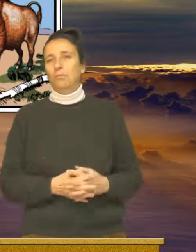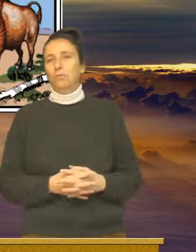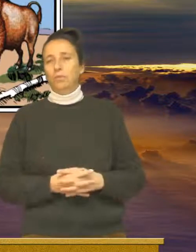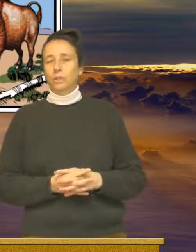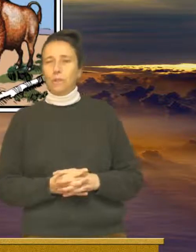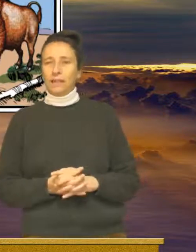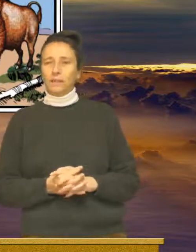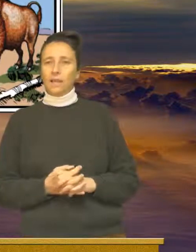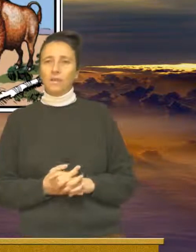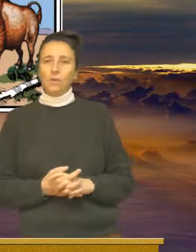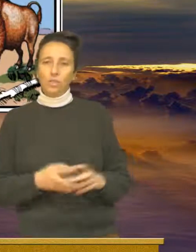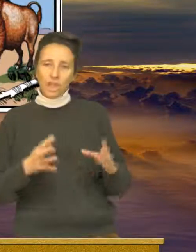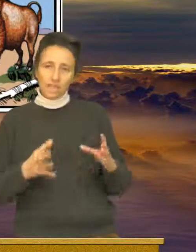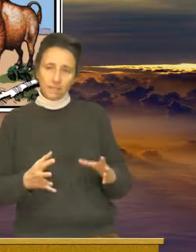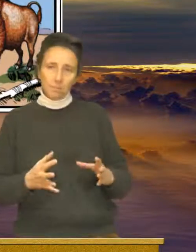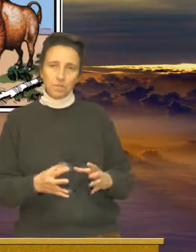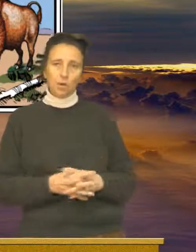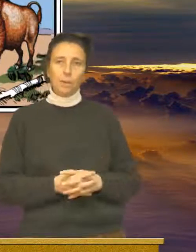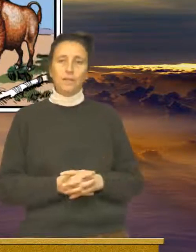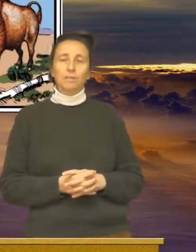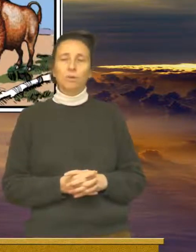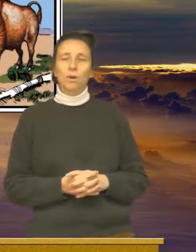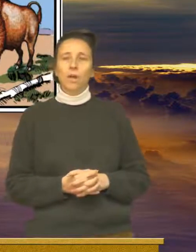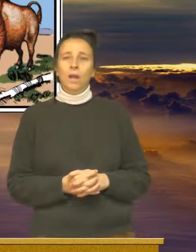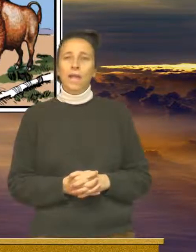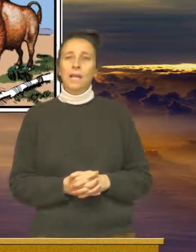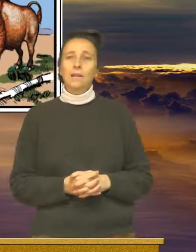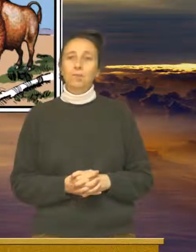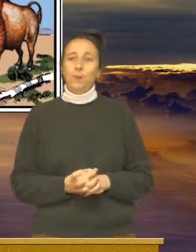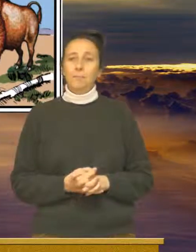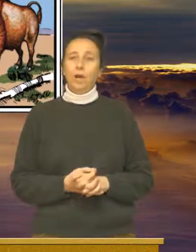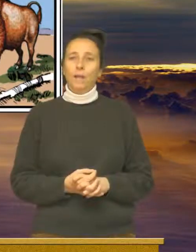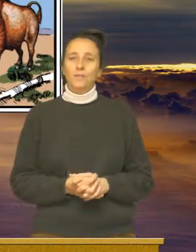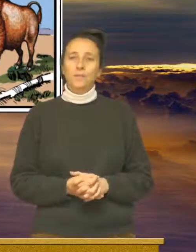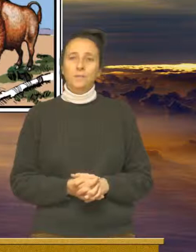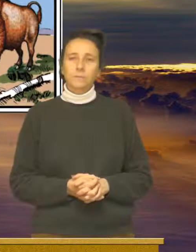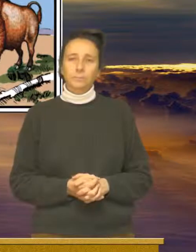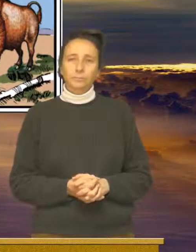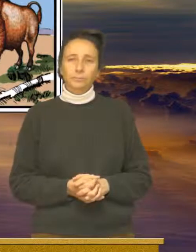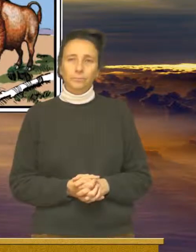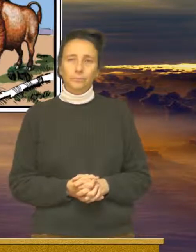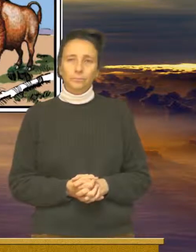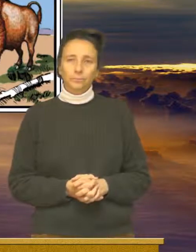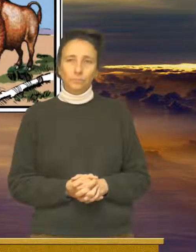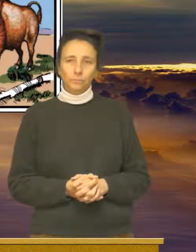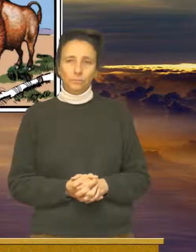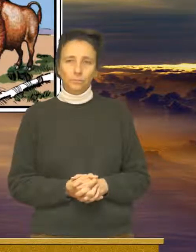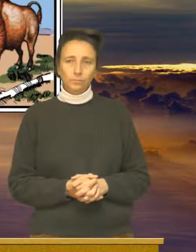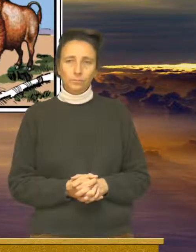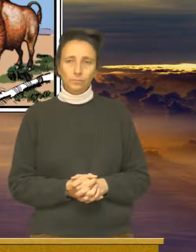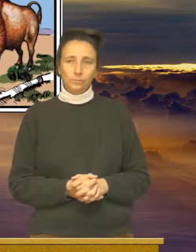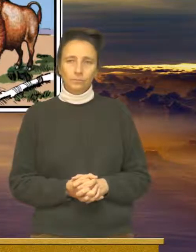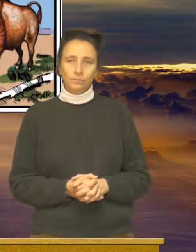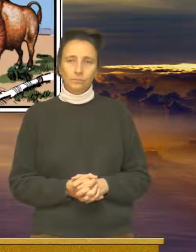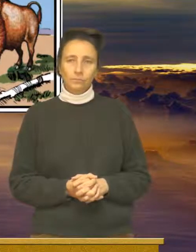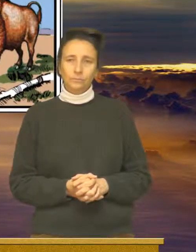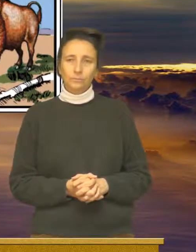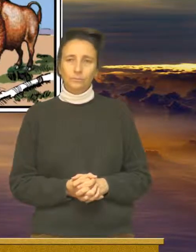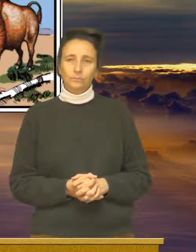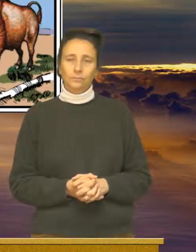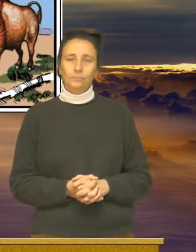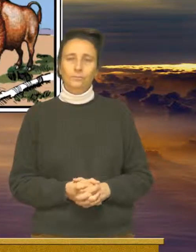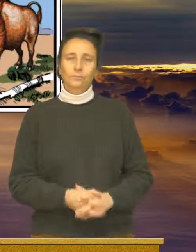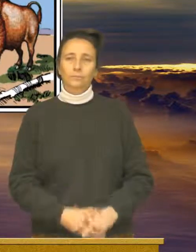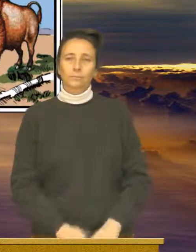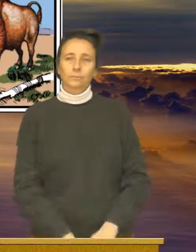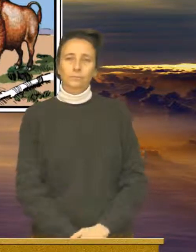la información circulante alrededor de este mismo capítulo en el libro de Apocalipsis. Muchas gracias. Debemos entender,